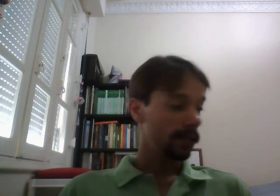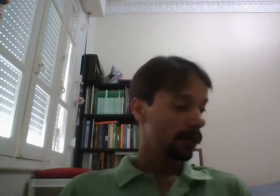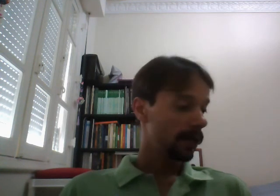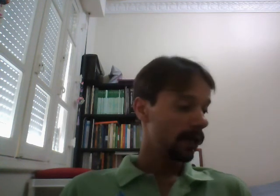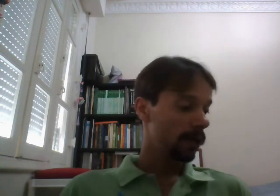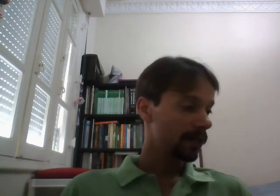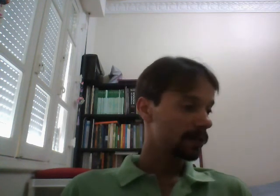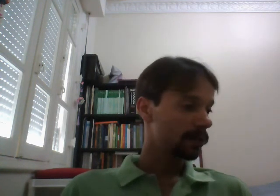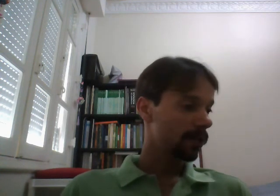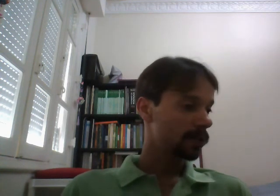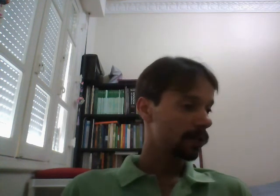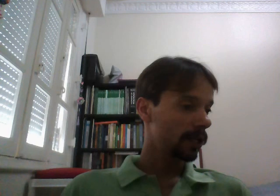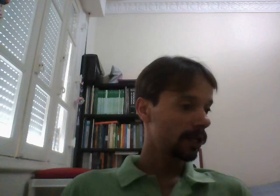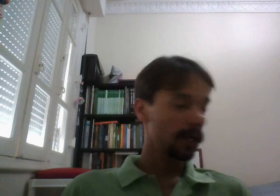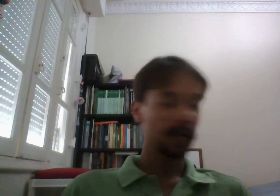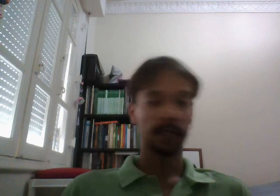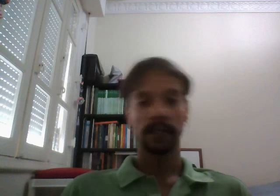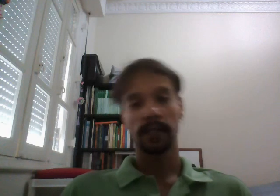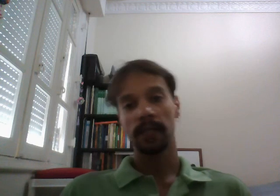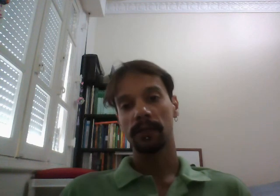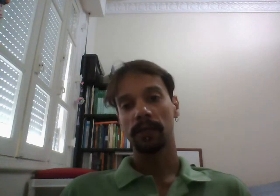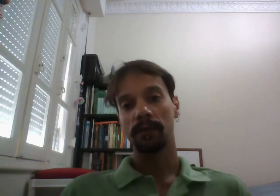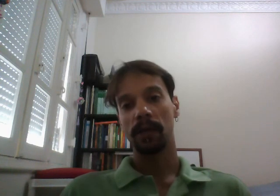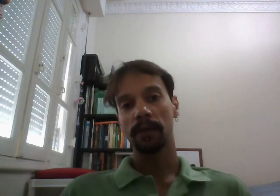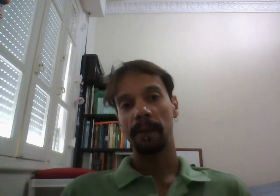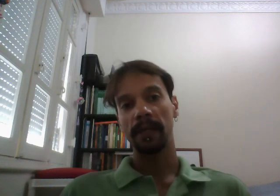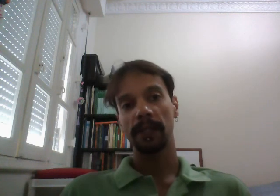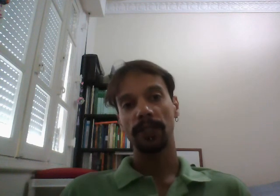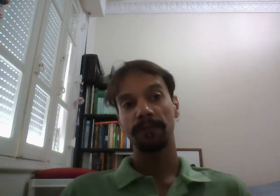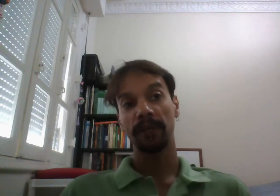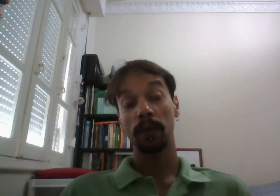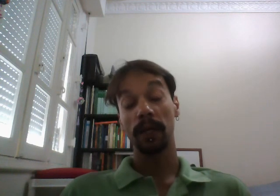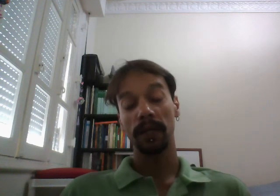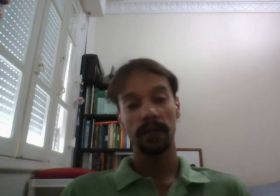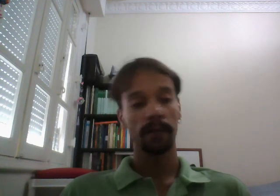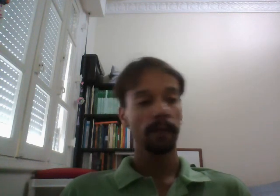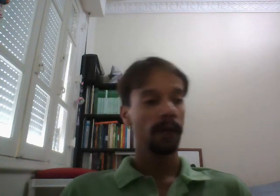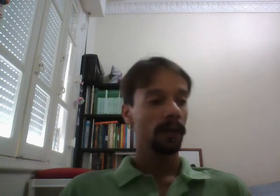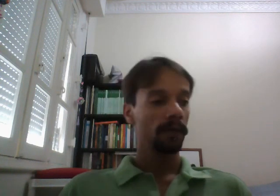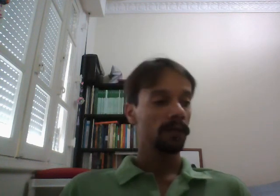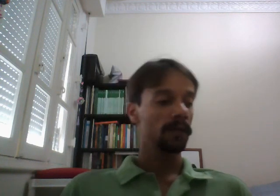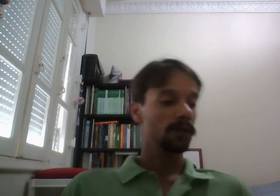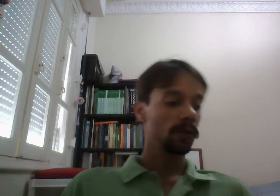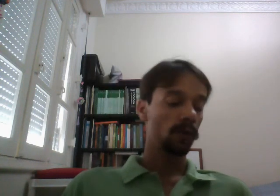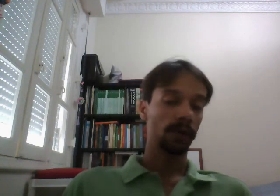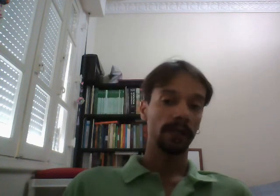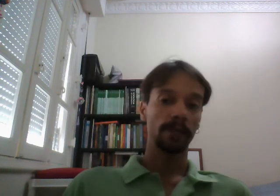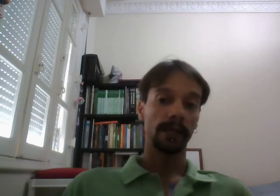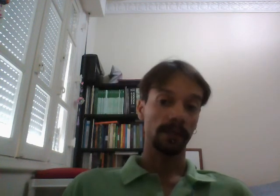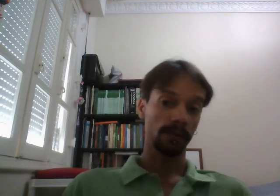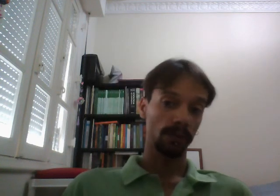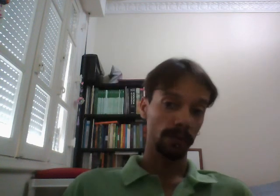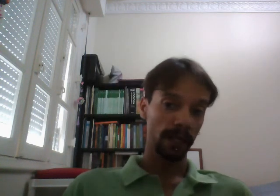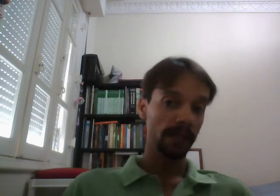aí, ela é uma questão relacionada à seleção natural dependente de frequência, e você encontra a explicação sobre